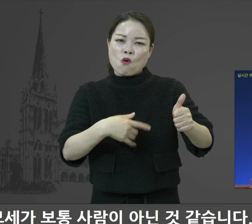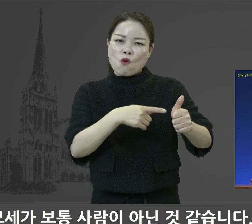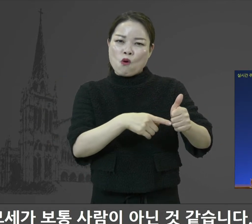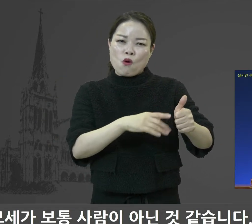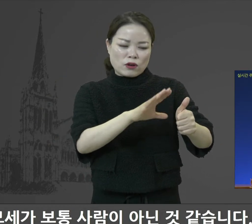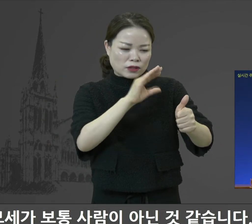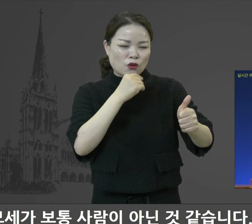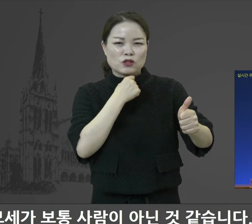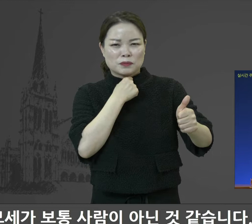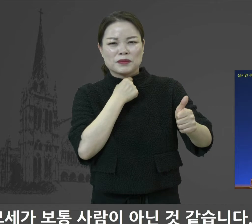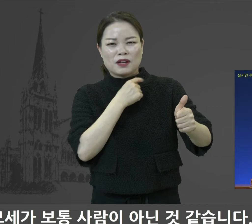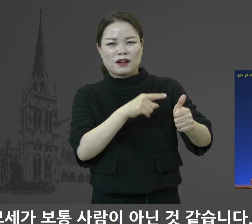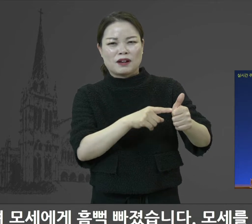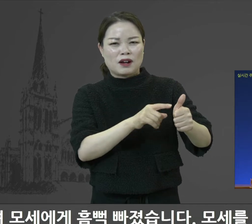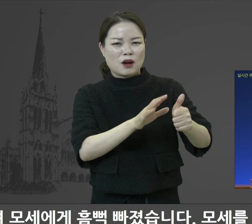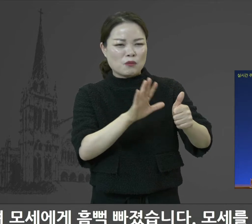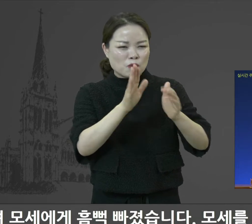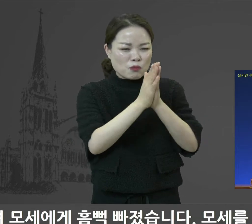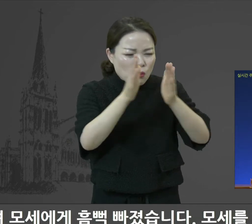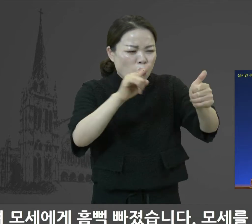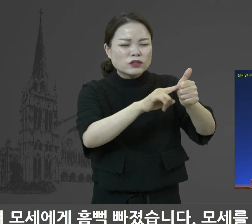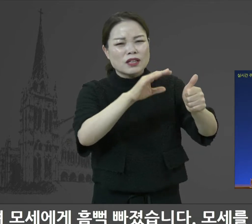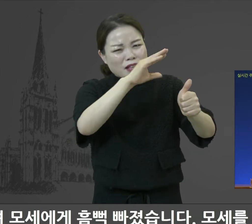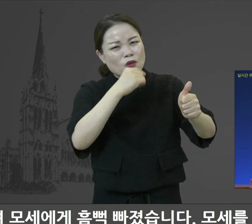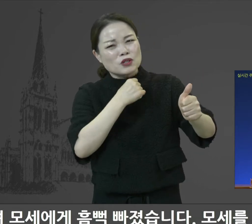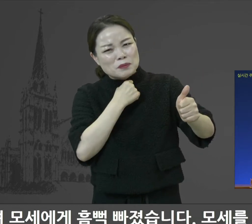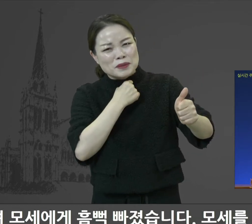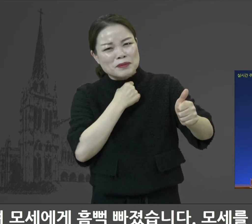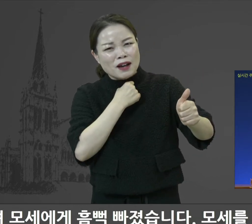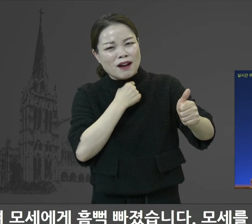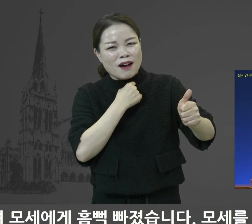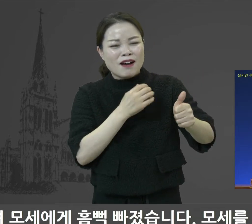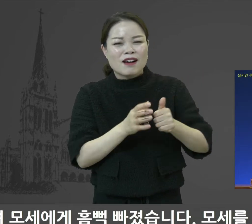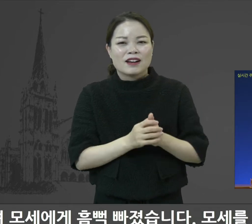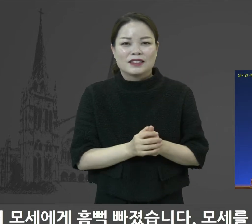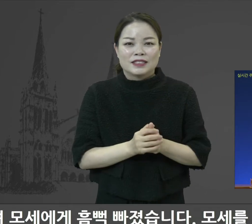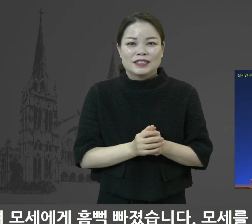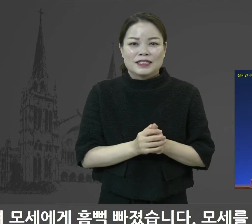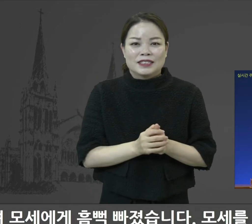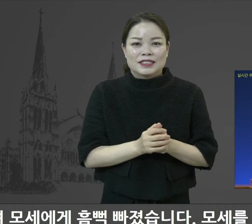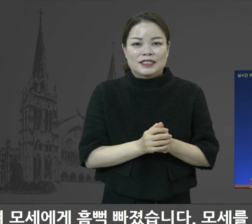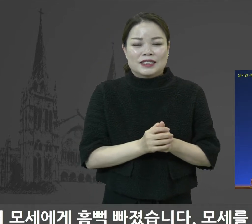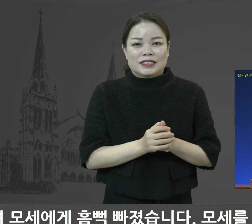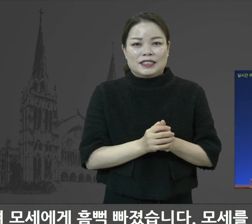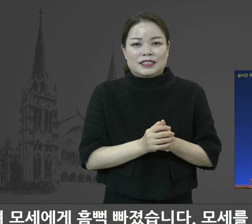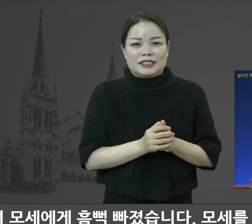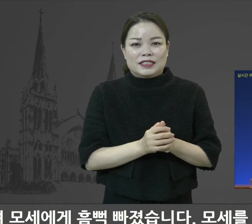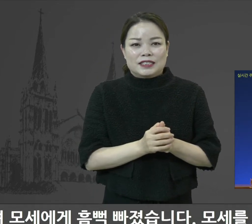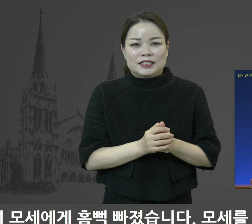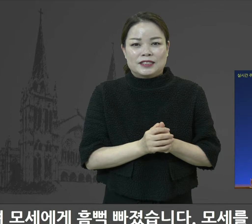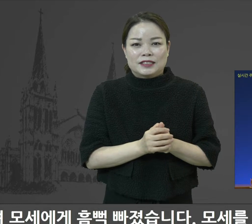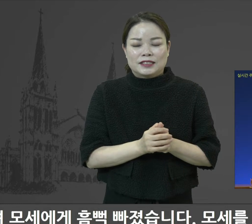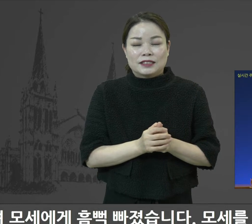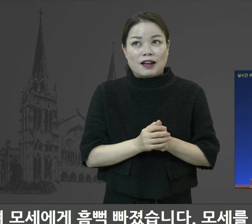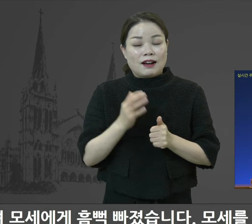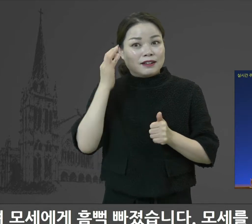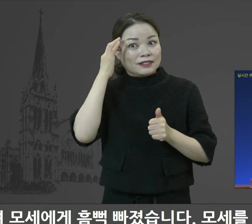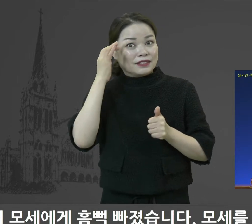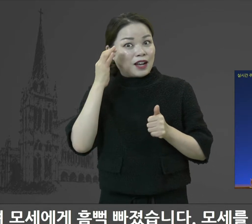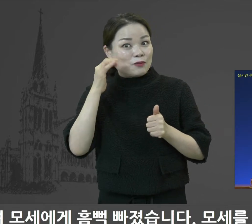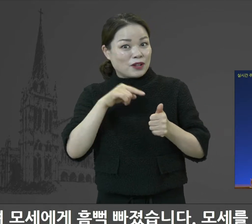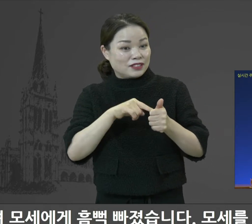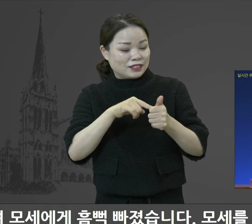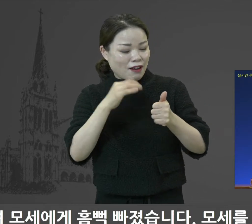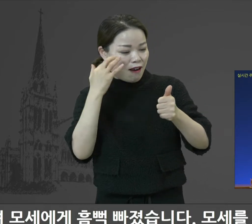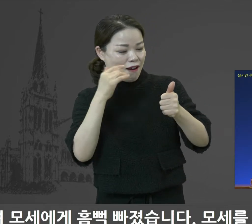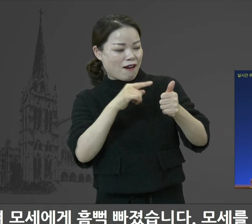닮아가고 싶습니다. 모세 조금만이라도 닮아가고 가고 싶습니다. 이런 좀 사모하는 마음이